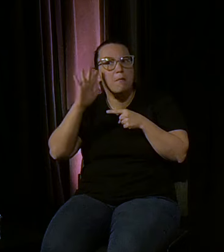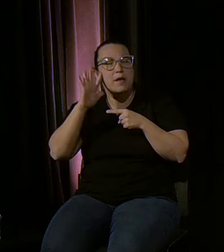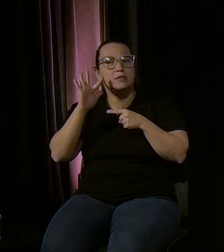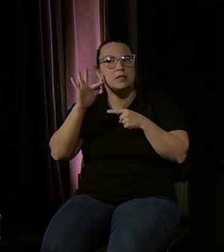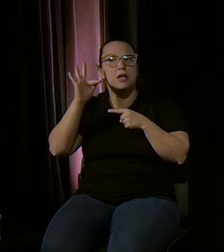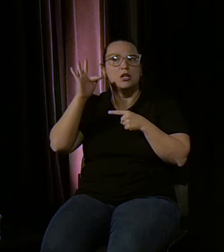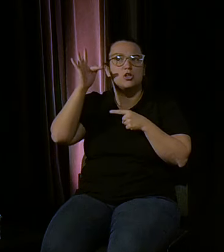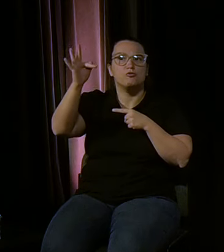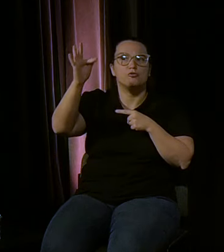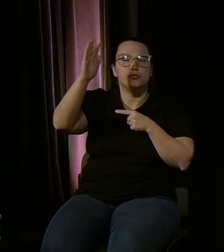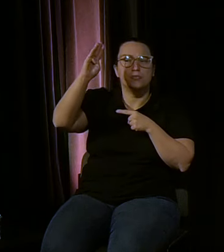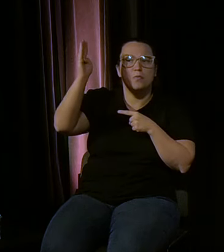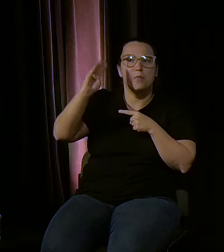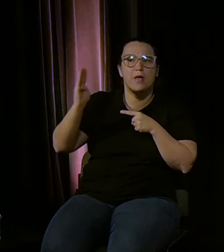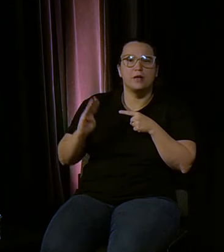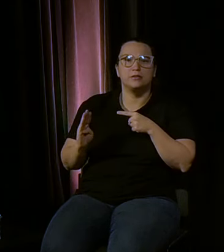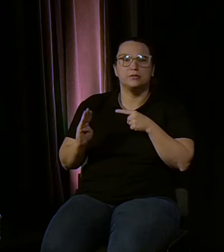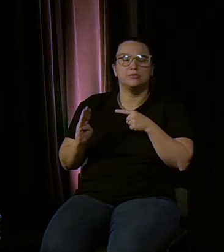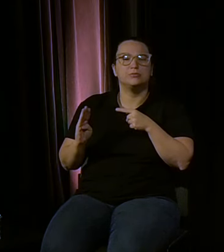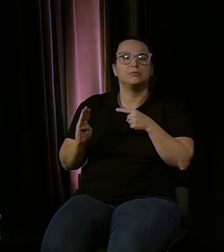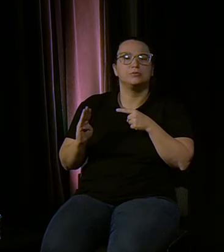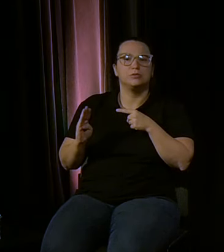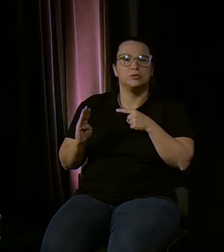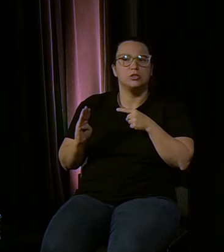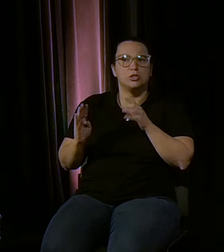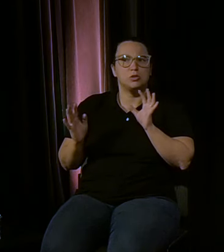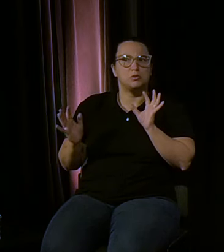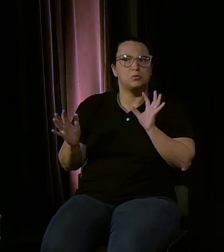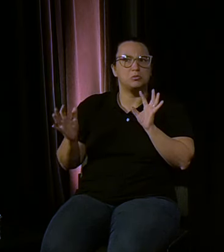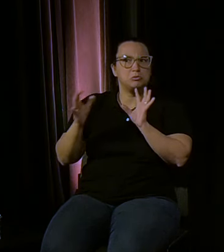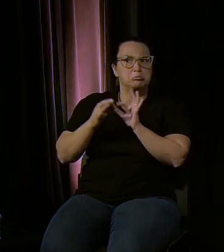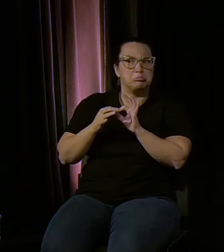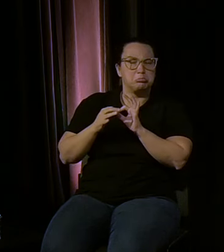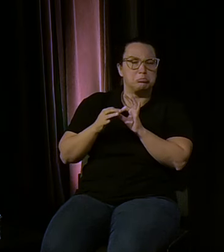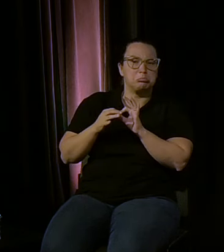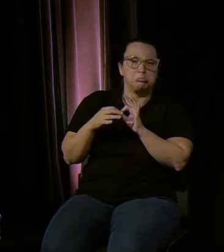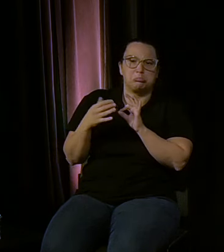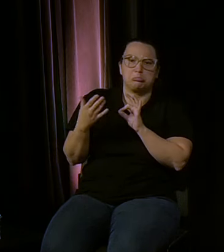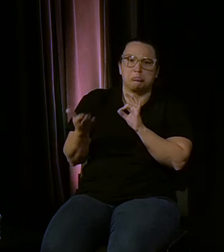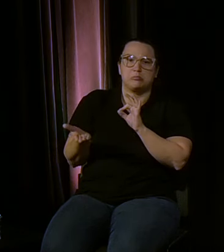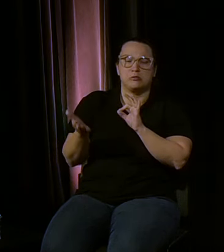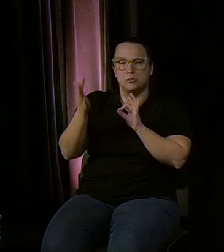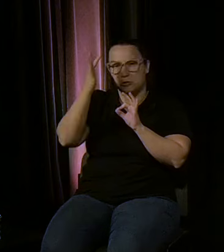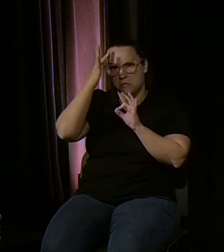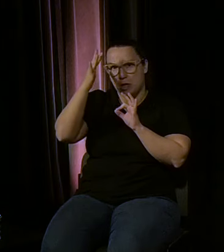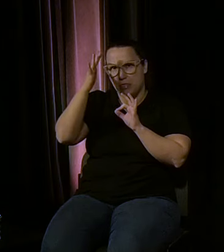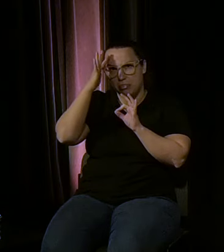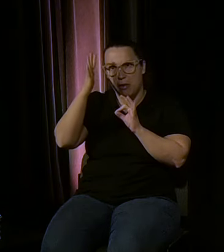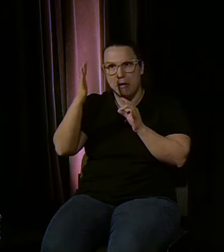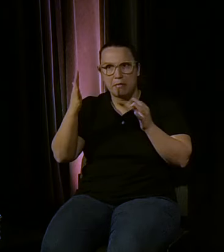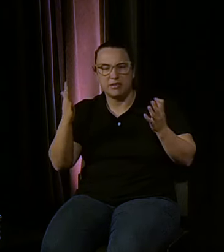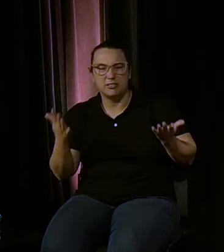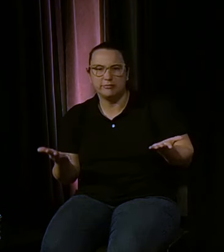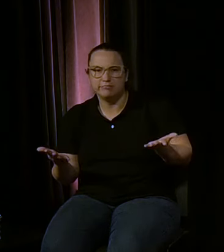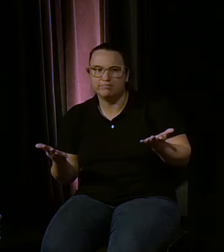um Brasil que não necessariamente está conectado com uma ideia muito